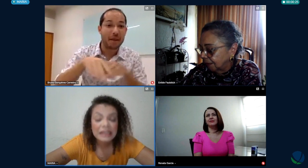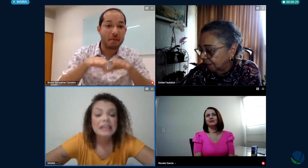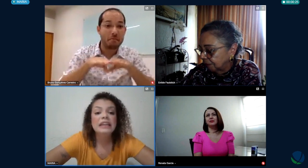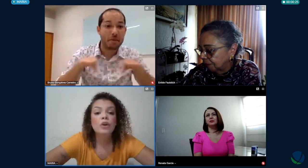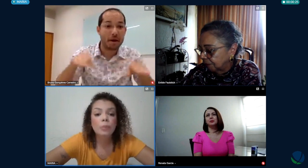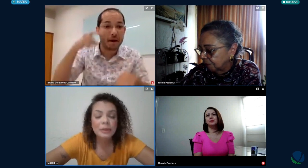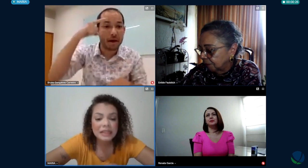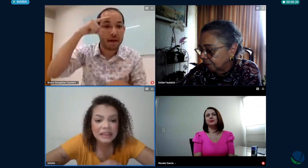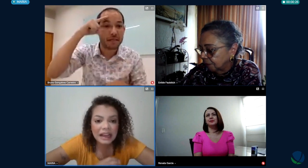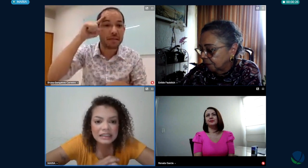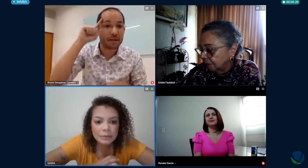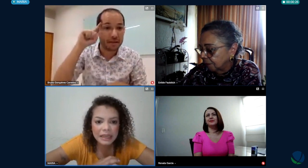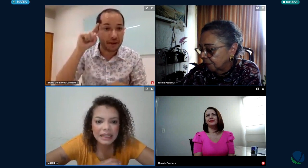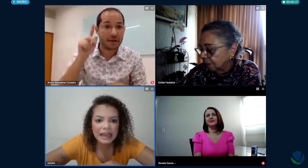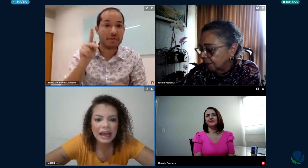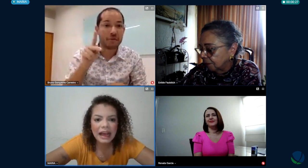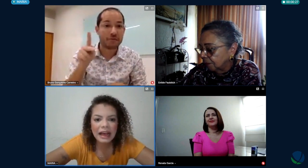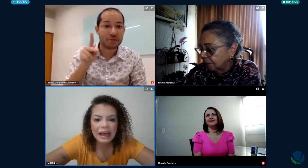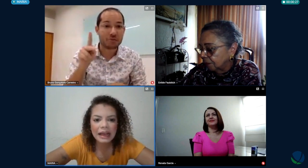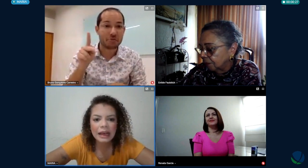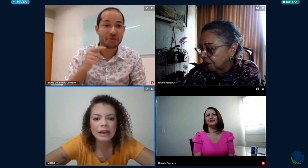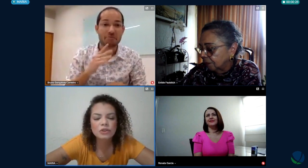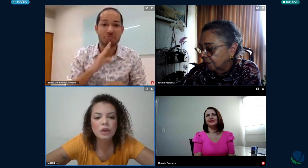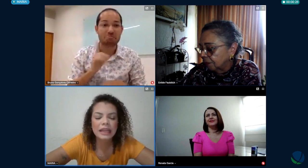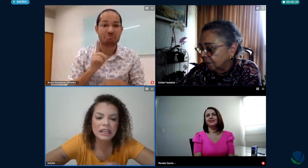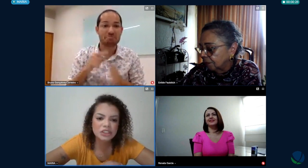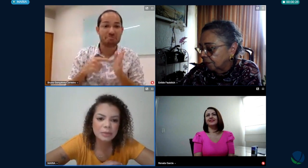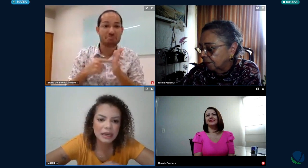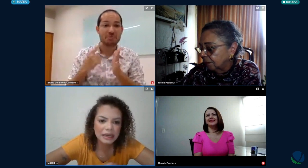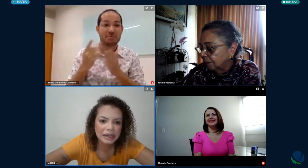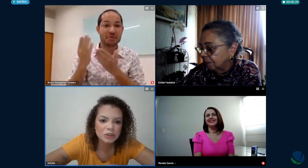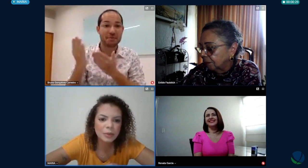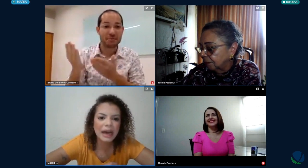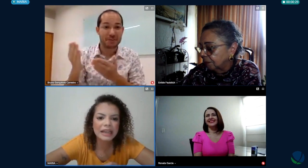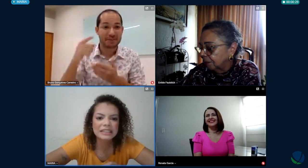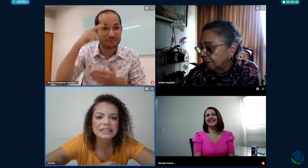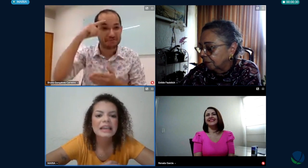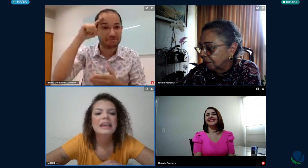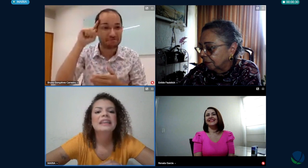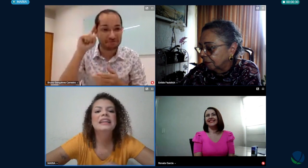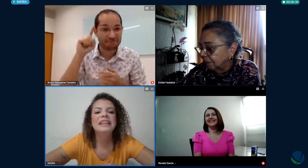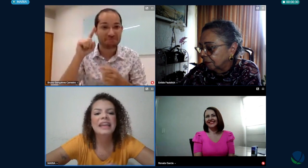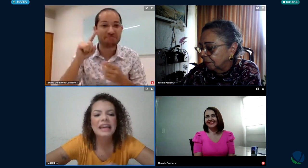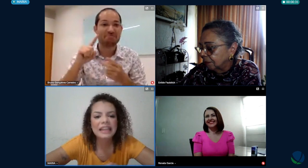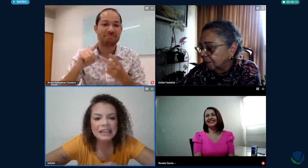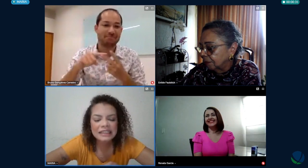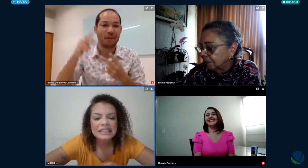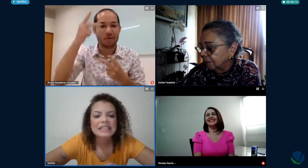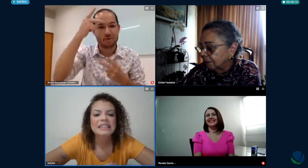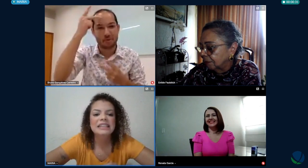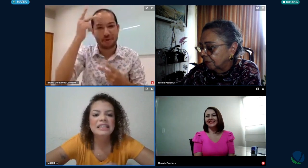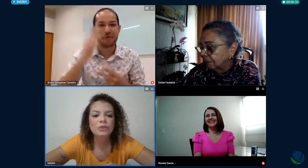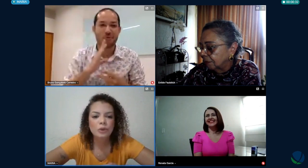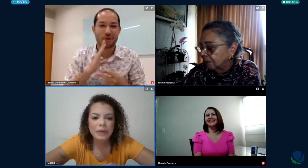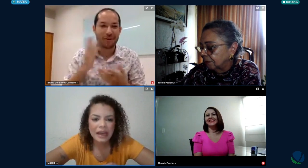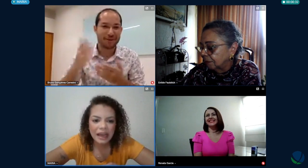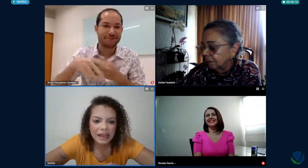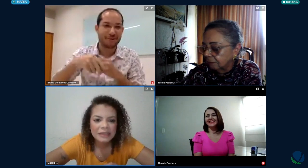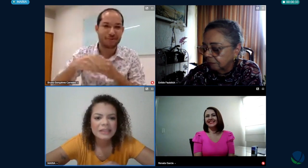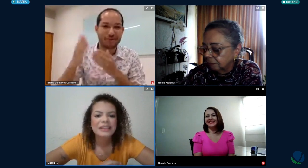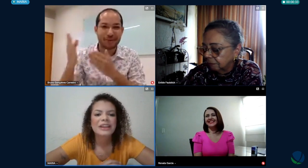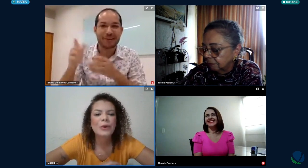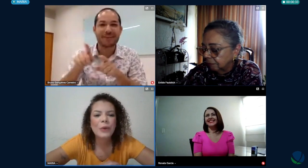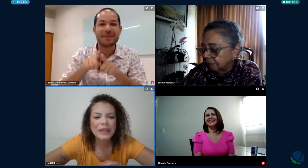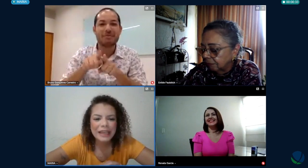cumprimentá-la e cumprimentar também os colegas de banca, os pares, Daniela e o